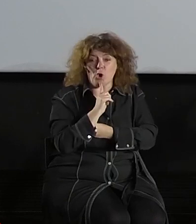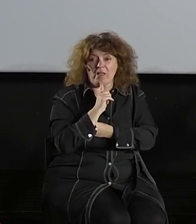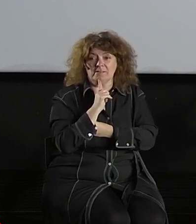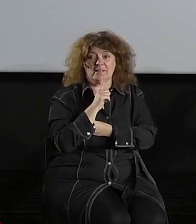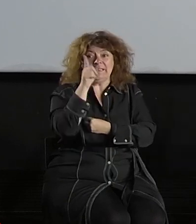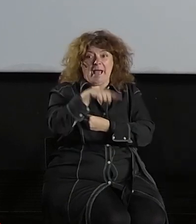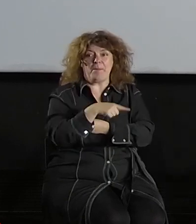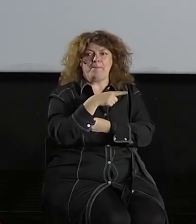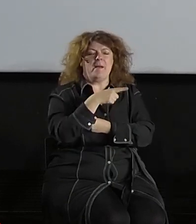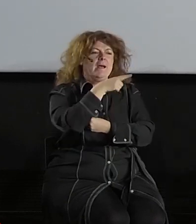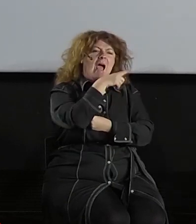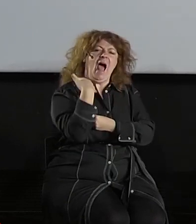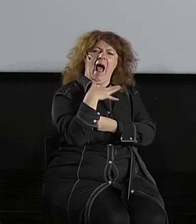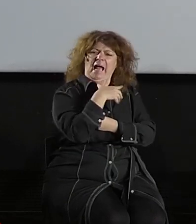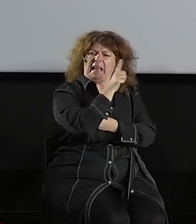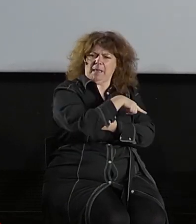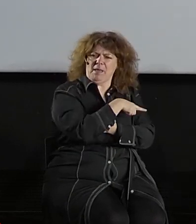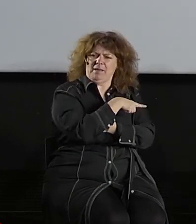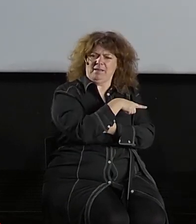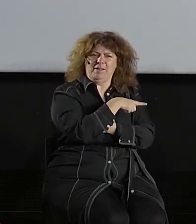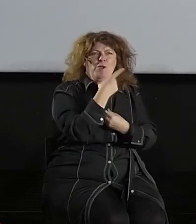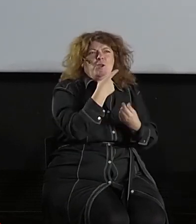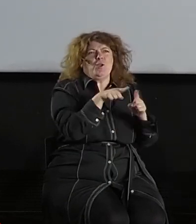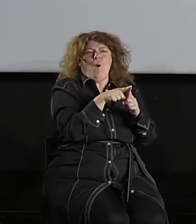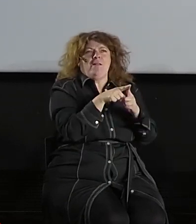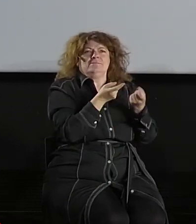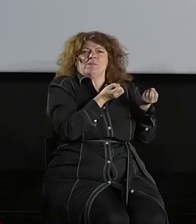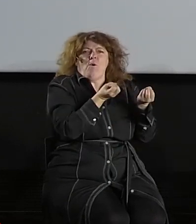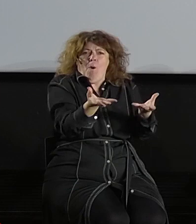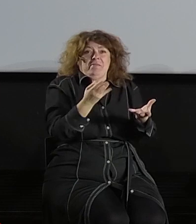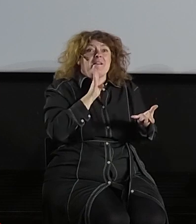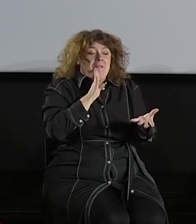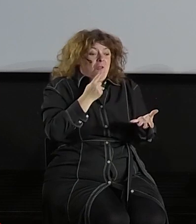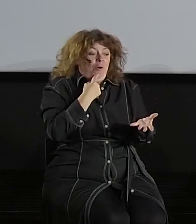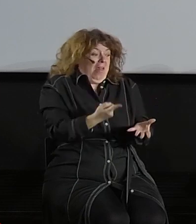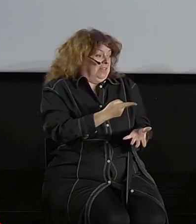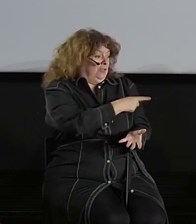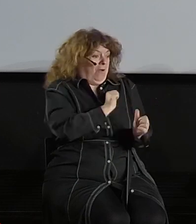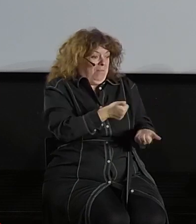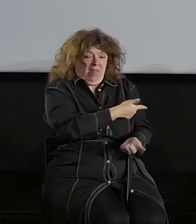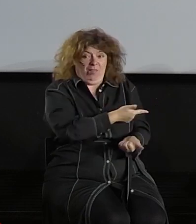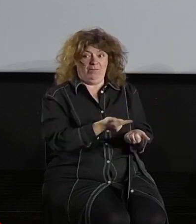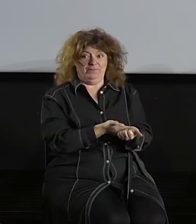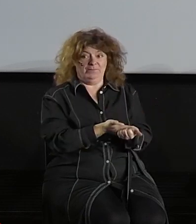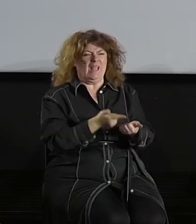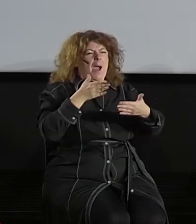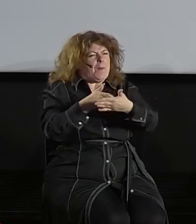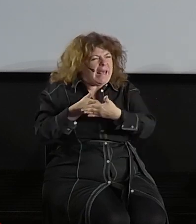poco también para que Ángela nos nos trasladara lo que lo que acaba de empezar diciendo no las barreras que